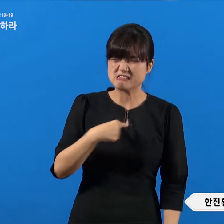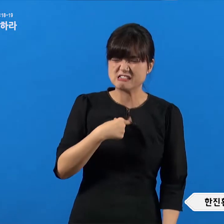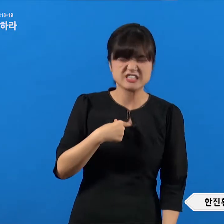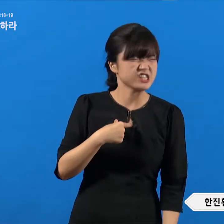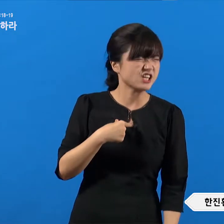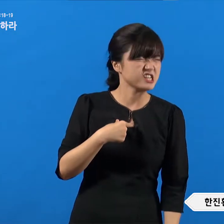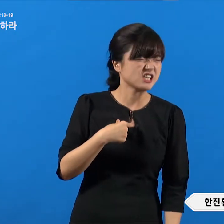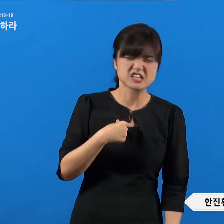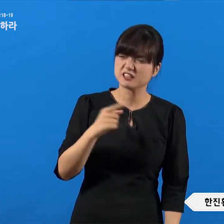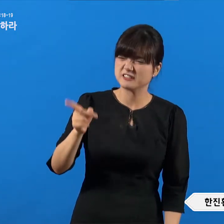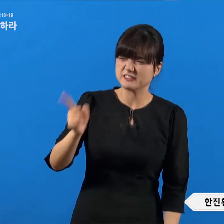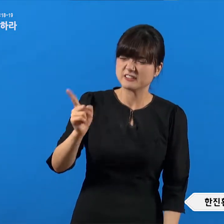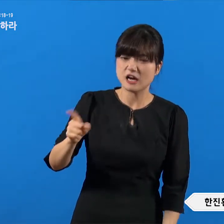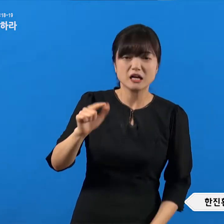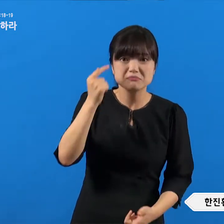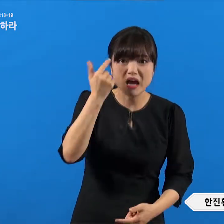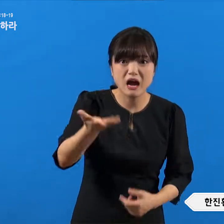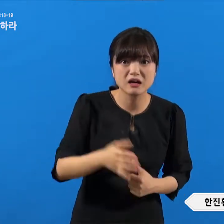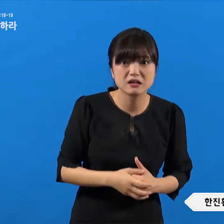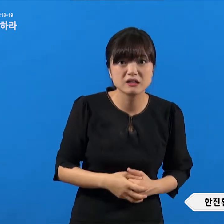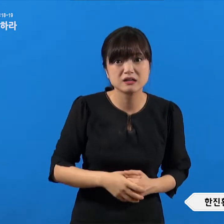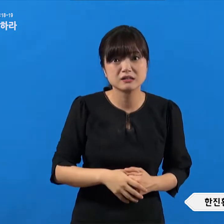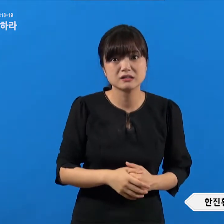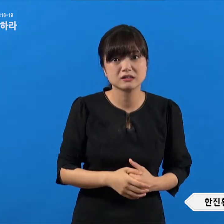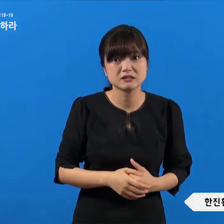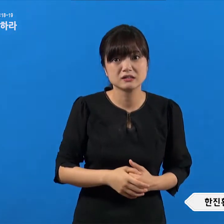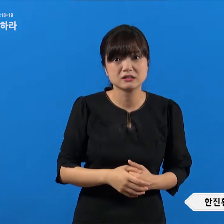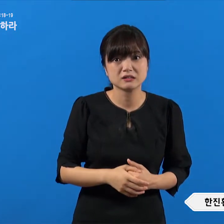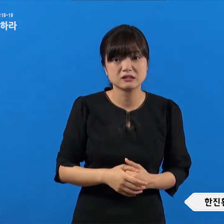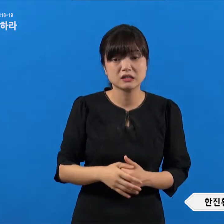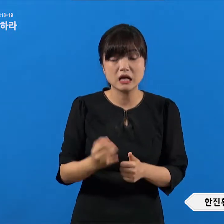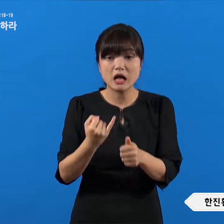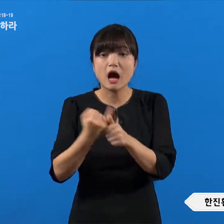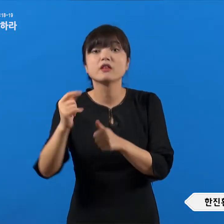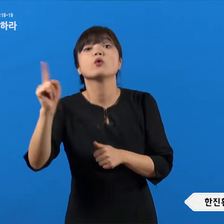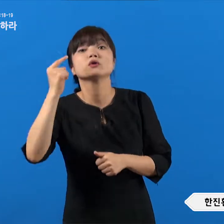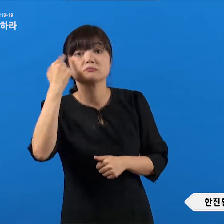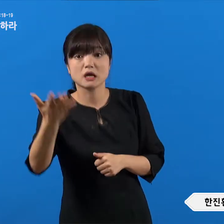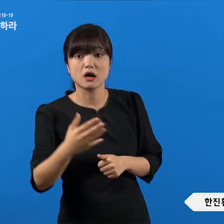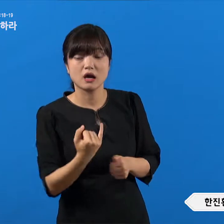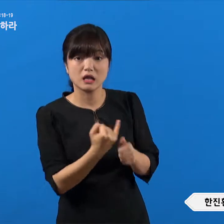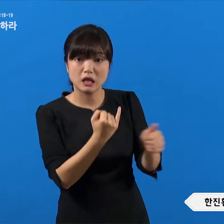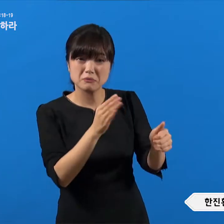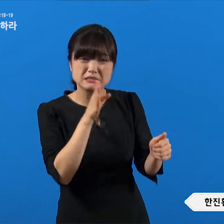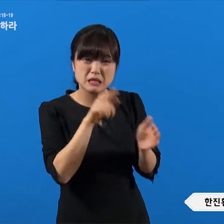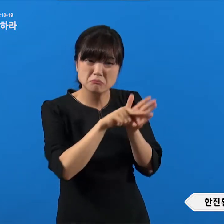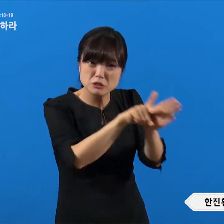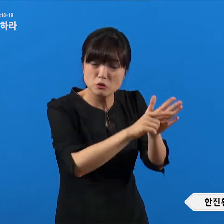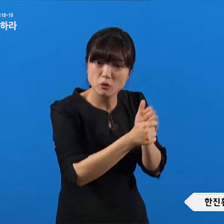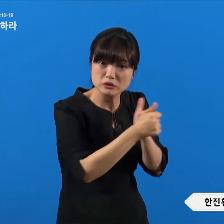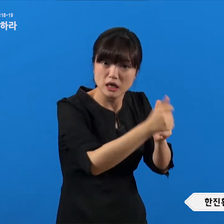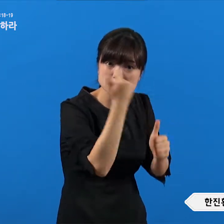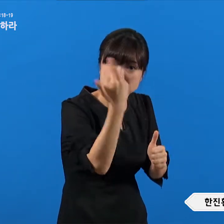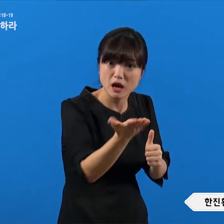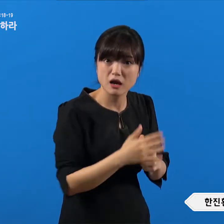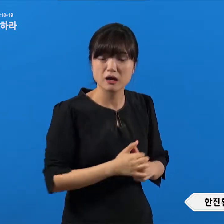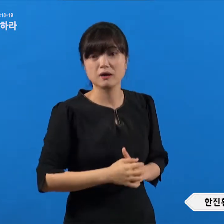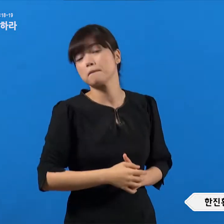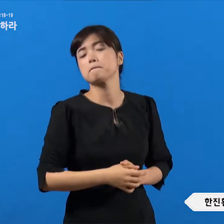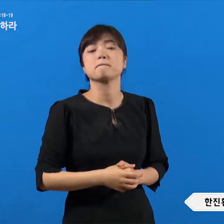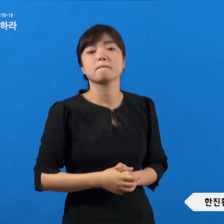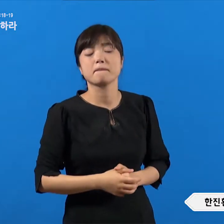못하고 늘 손가락질하지 않았습니까? 아내는 남편을 전심으로 믿고 의지하고